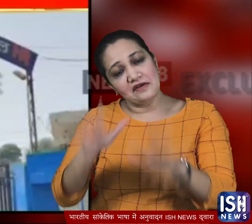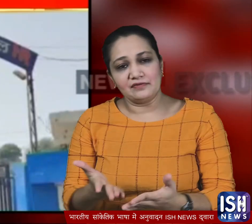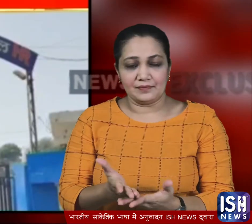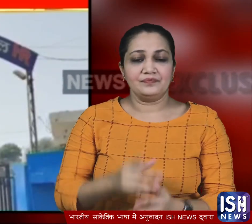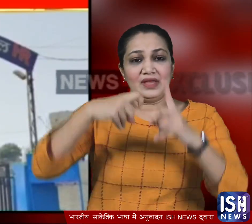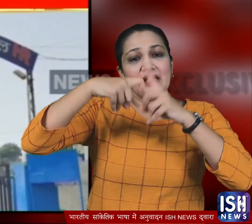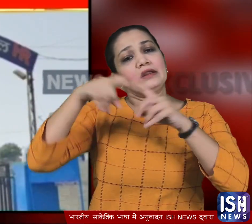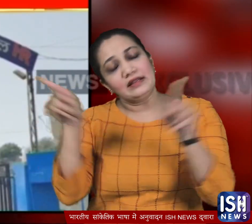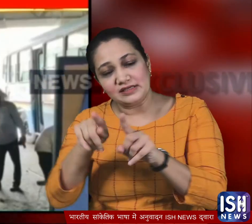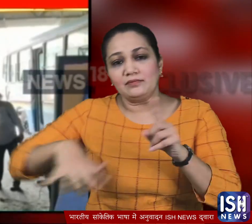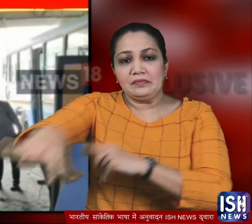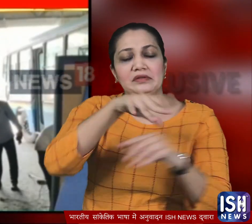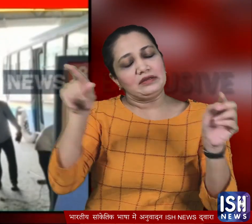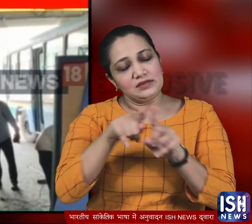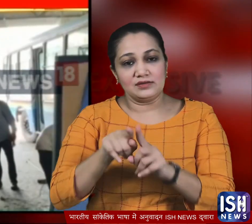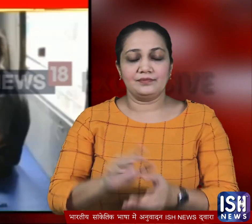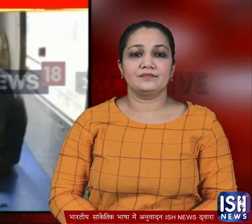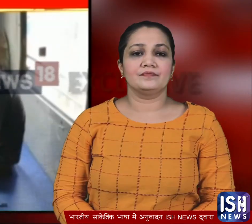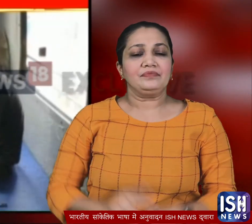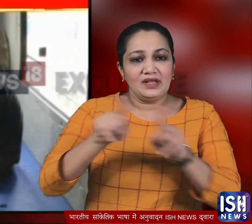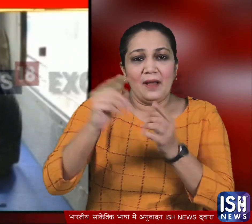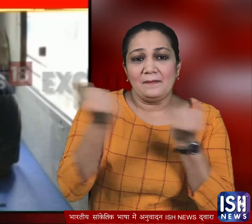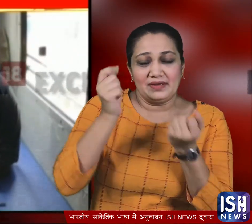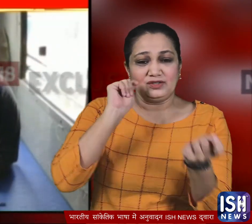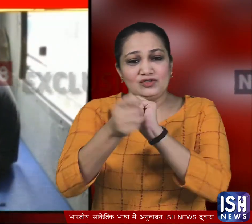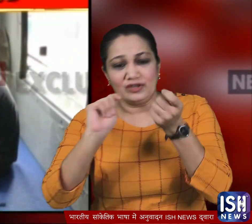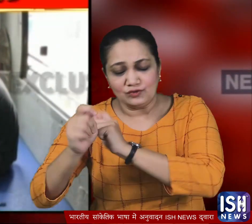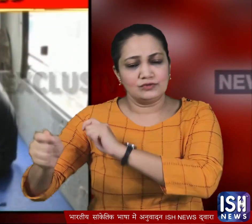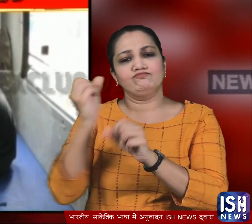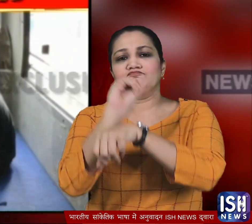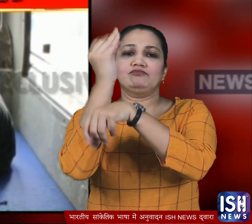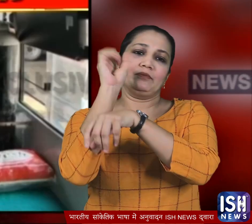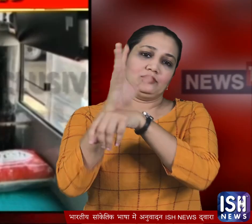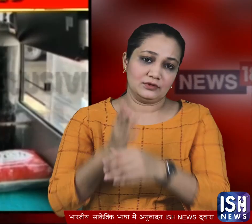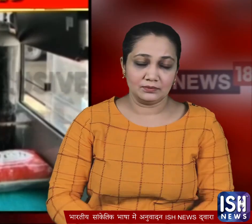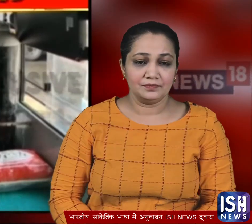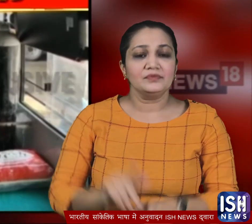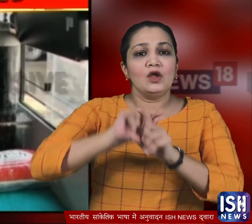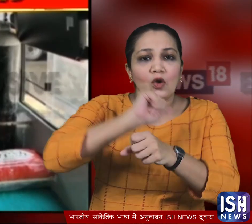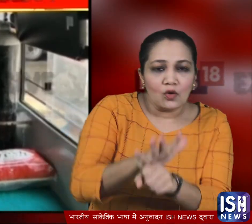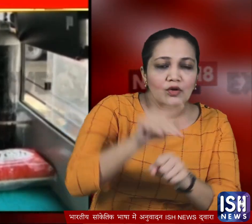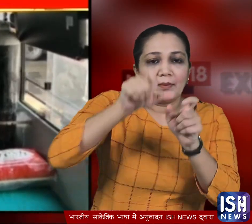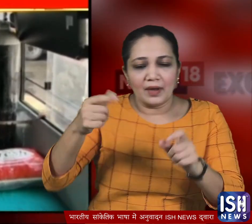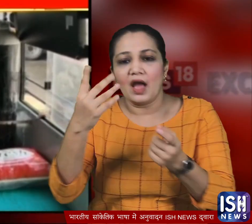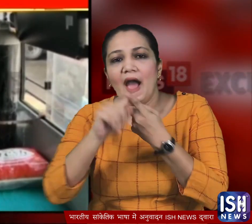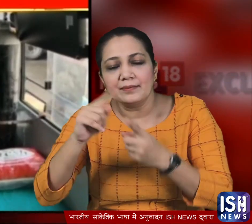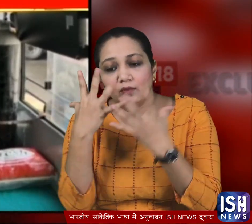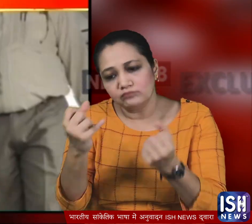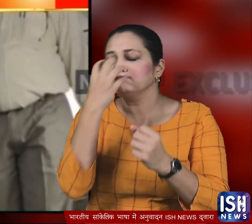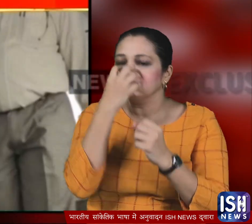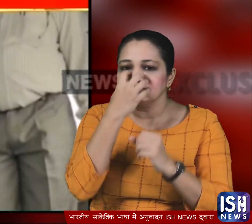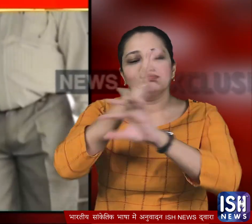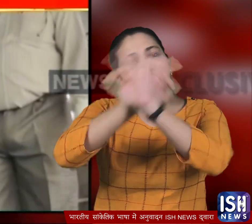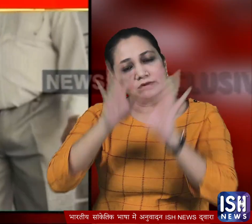गए। करनाल जिले में भी ये काम जोर शोर से शुरू हो गया और छोटी बसों को एम्बुलेंस में तब्दील कर दिया गया, जिनमें कोरोना मरीजों के जरूरत का ख्याल रखते